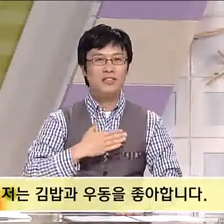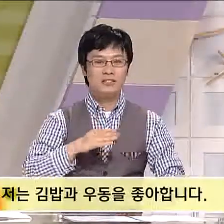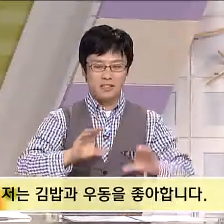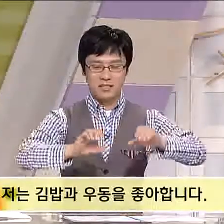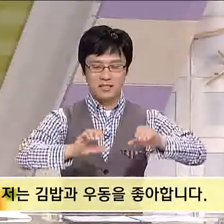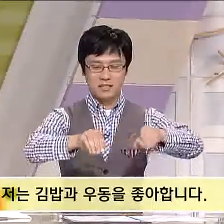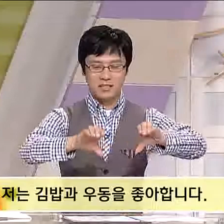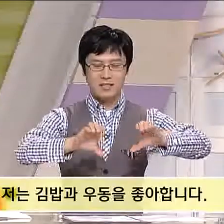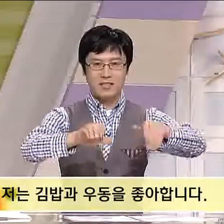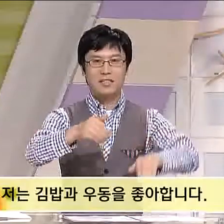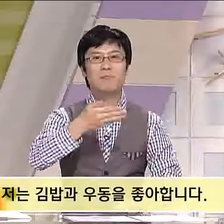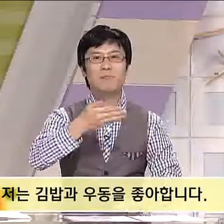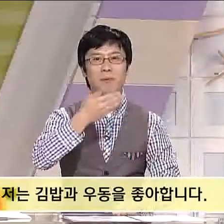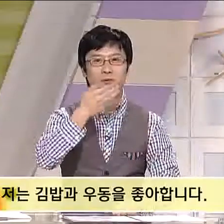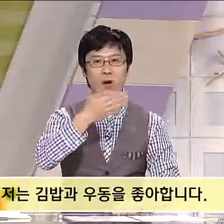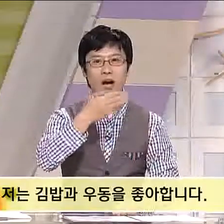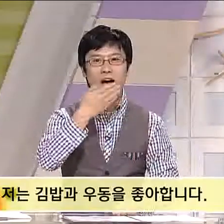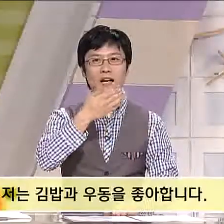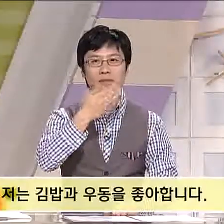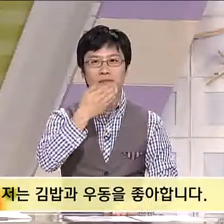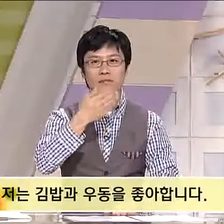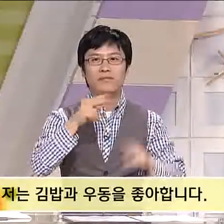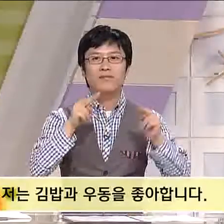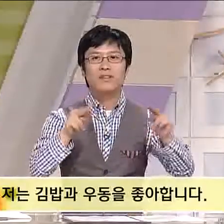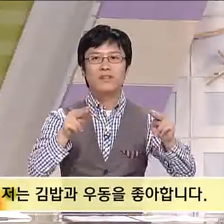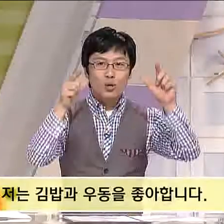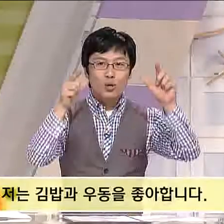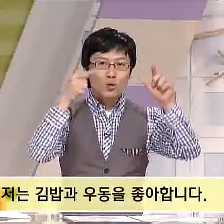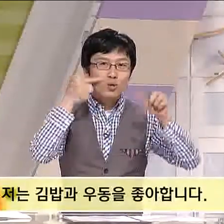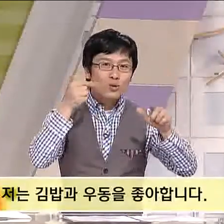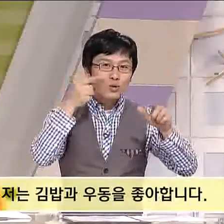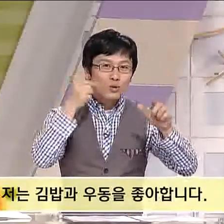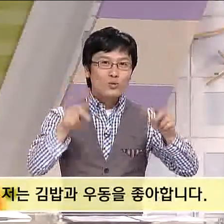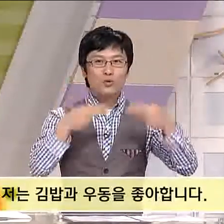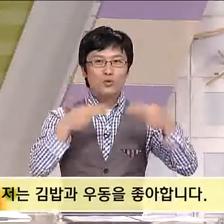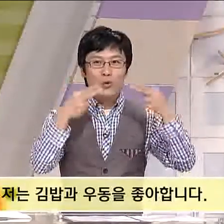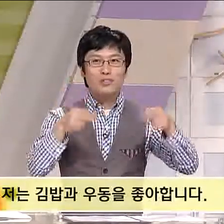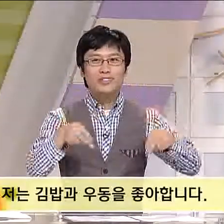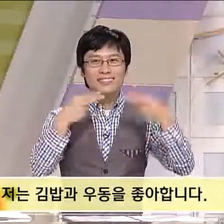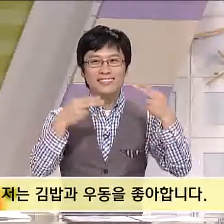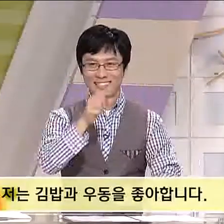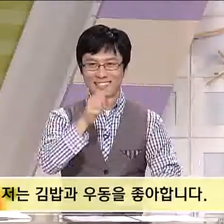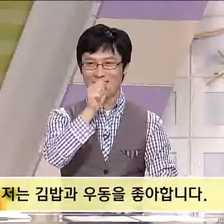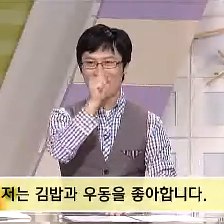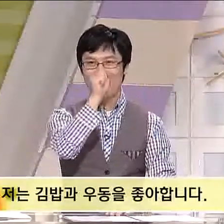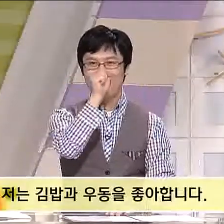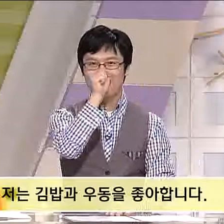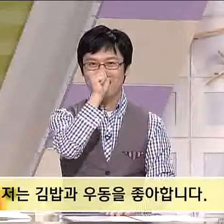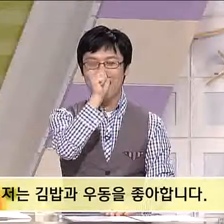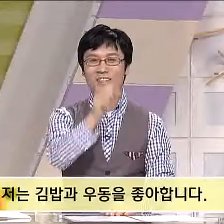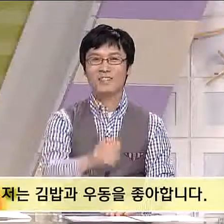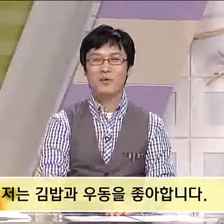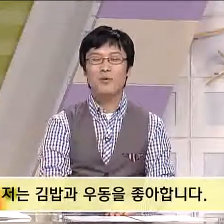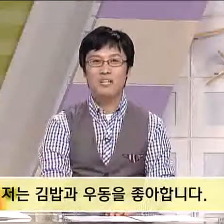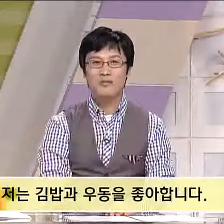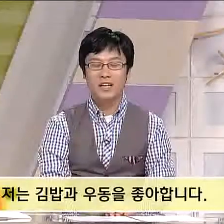김밥과 우동을 좋아합니다. 이렇게 표현하시면